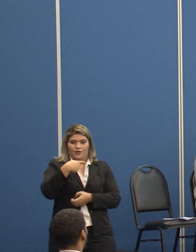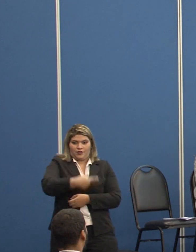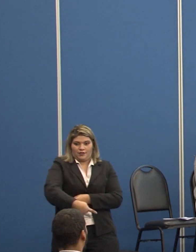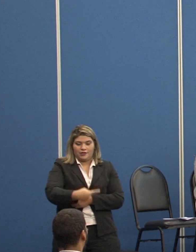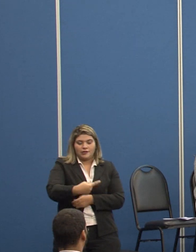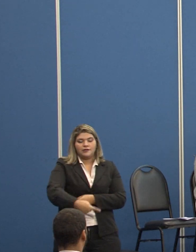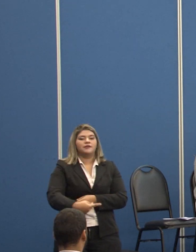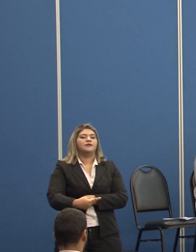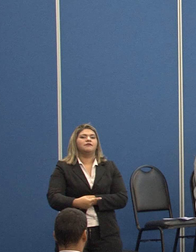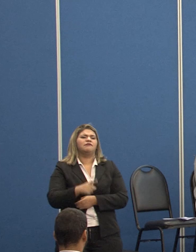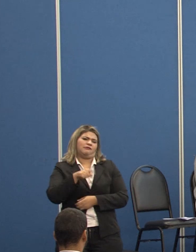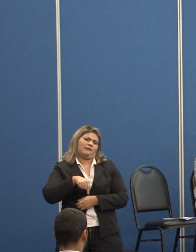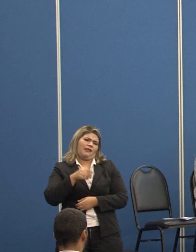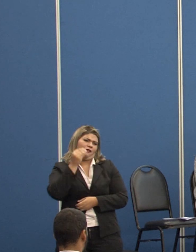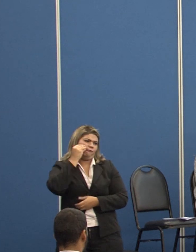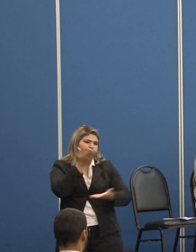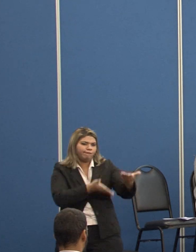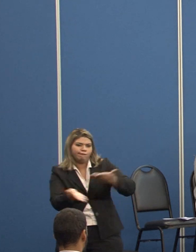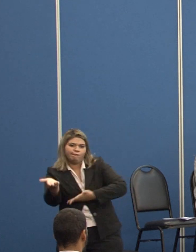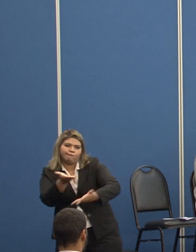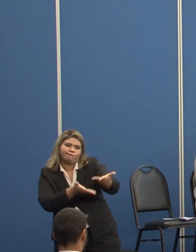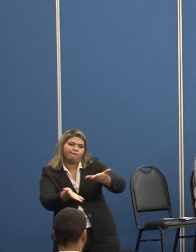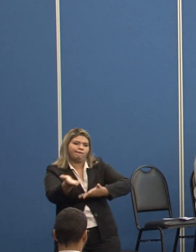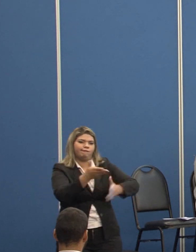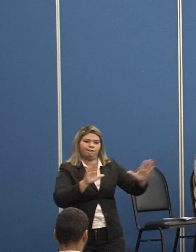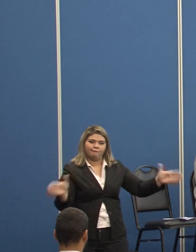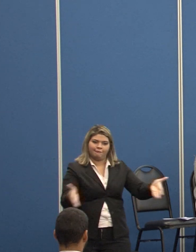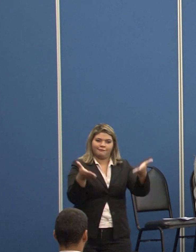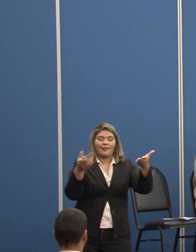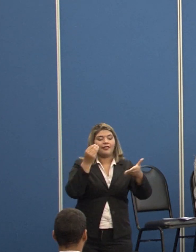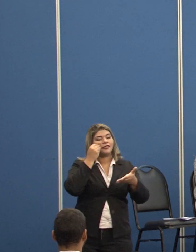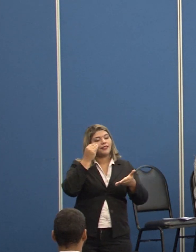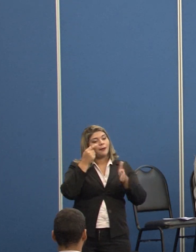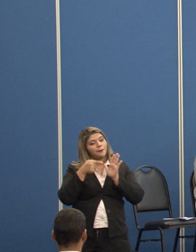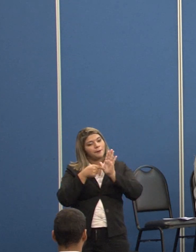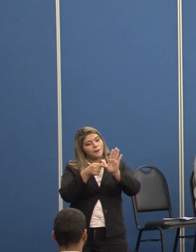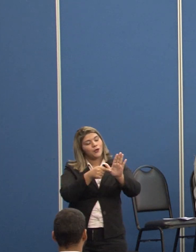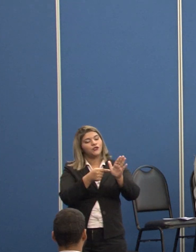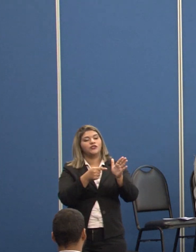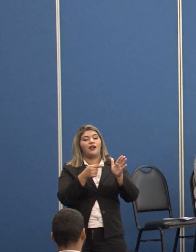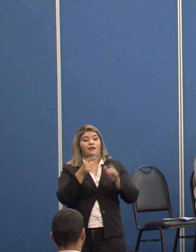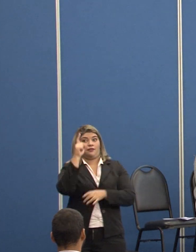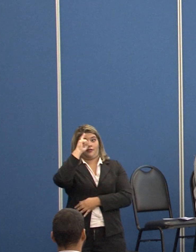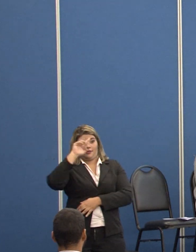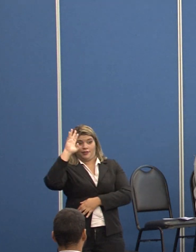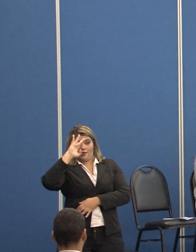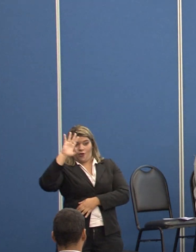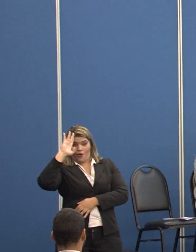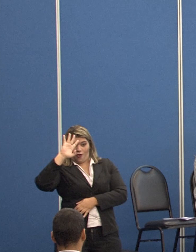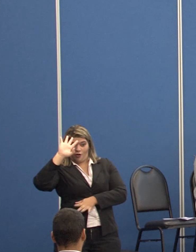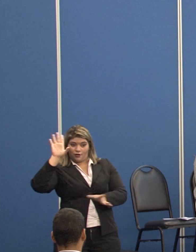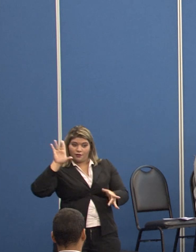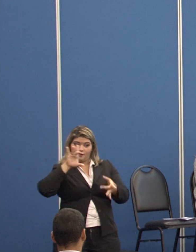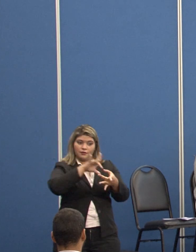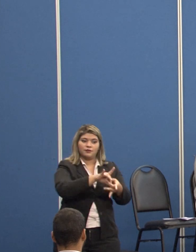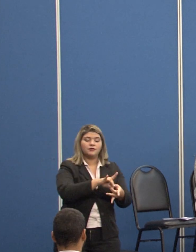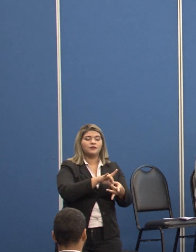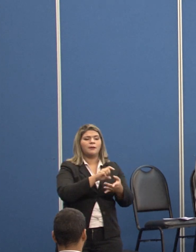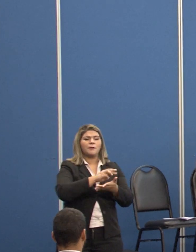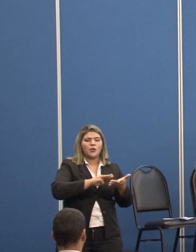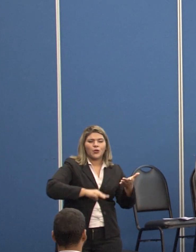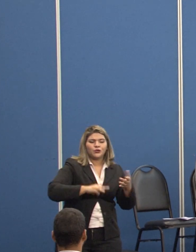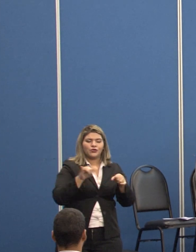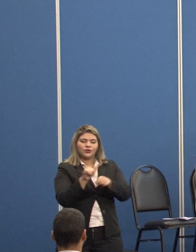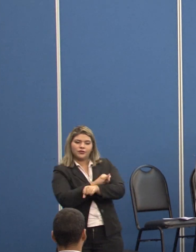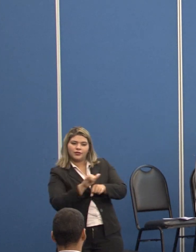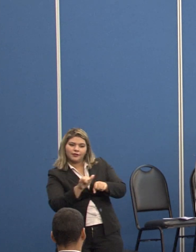a gente pretende que seja bastante interativa, trabalhar um pouquinho com as questões teóricas e trazer metodologia,